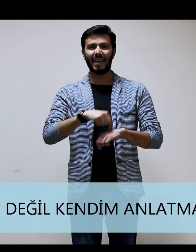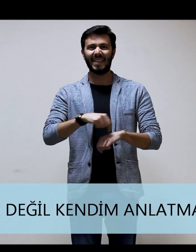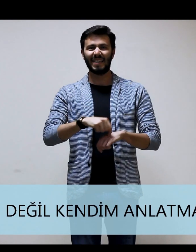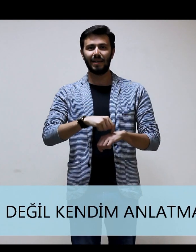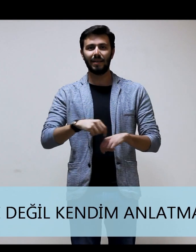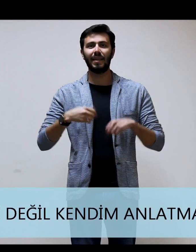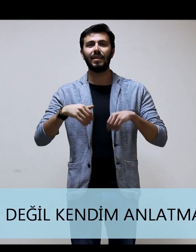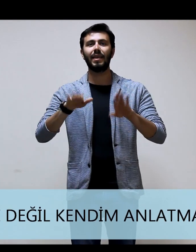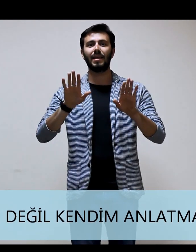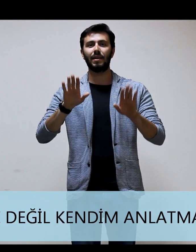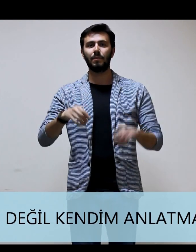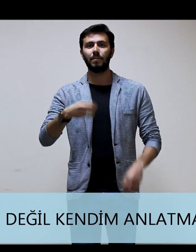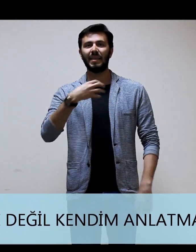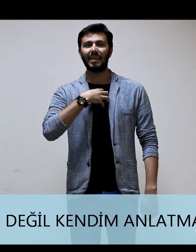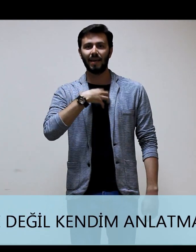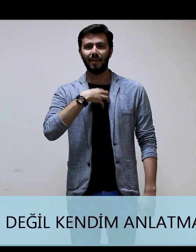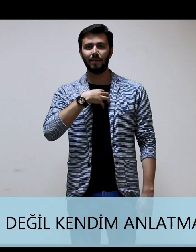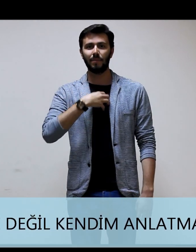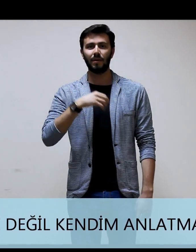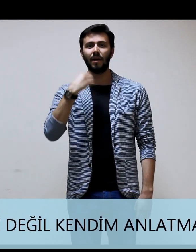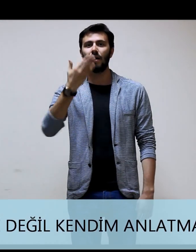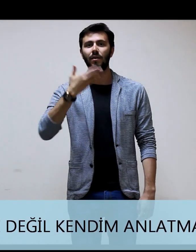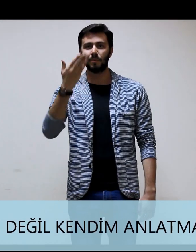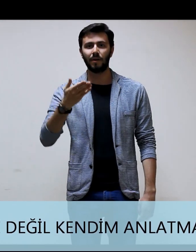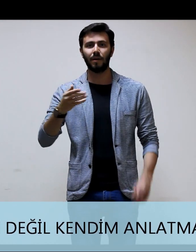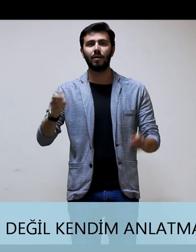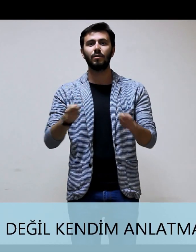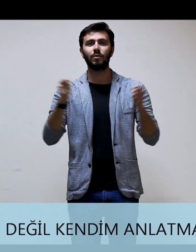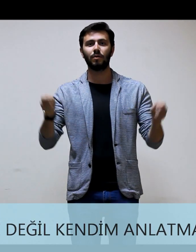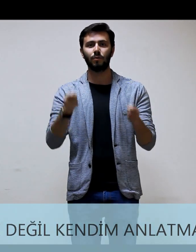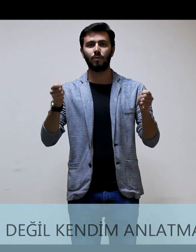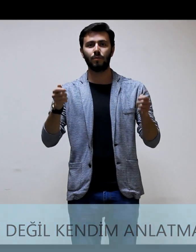Ben sinirli değilim. Kendimi anlatmaya çalışıyorum.